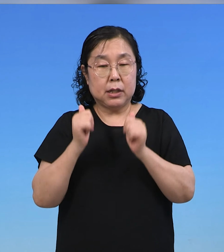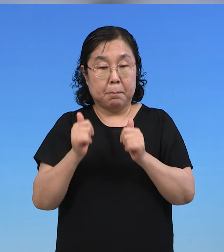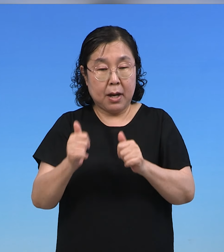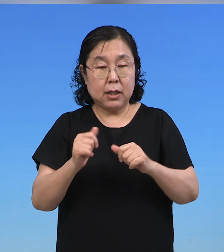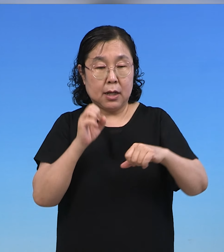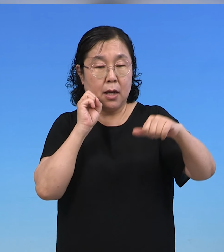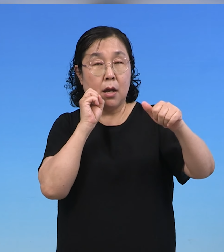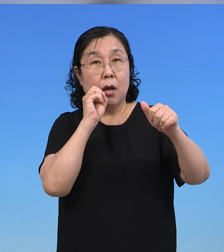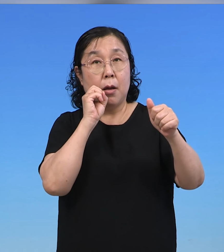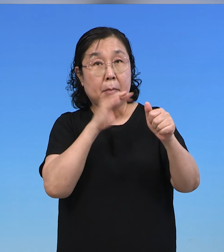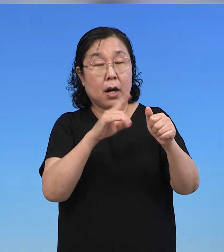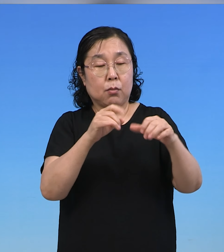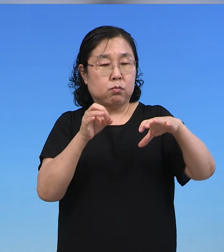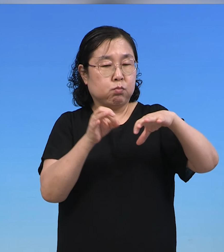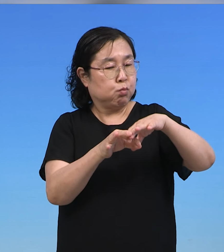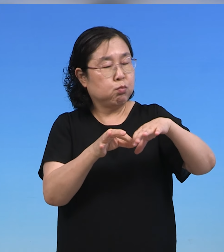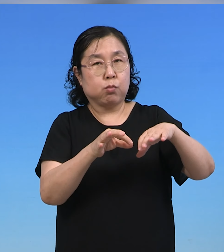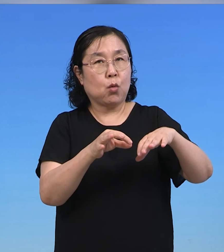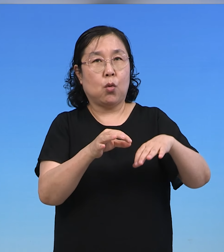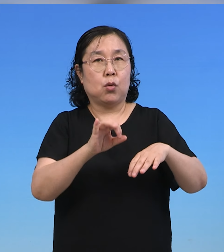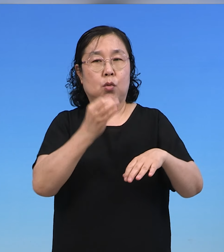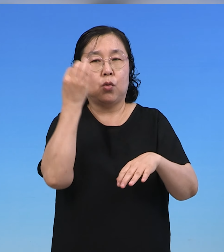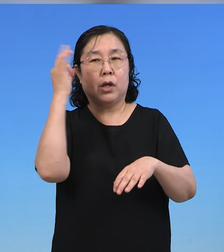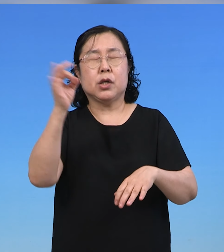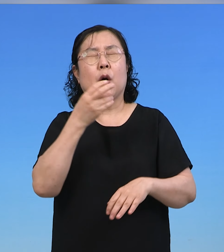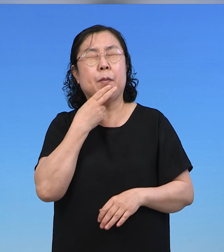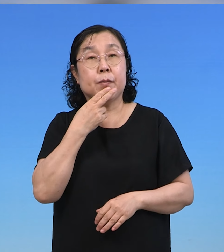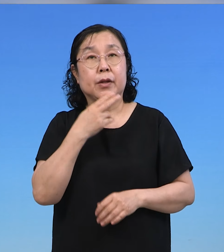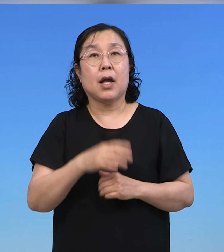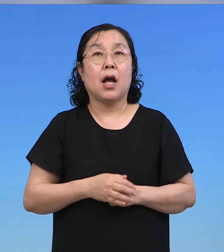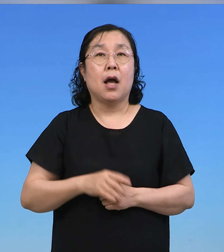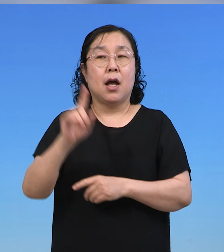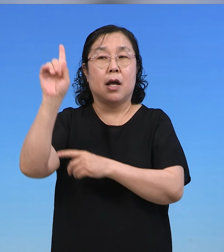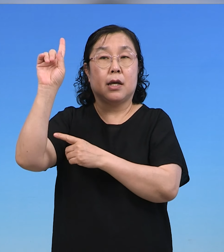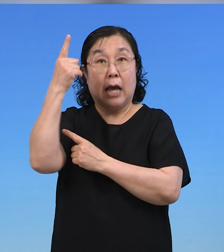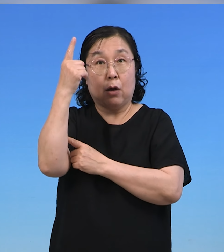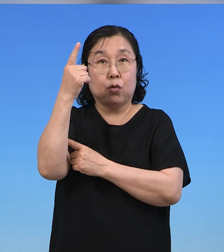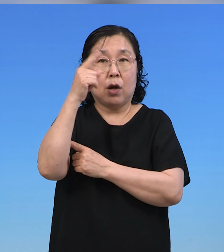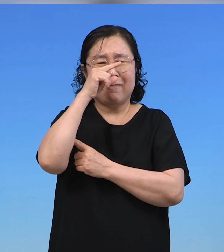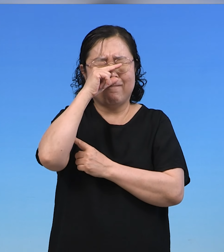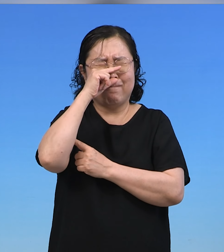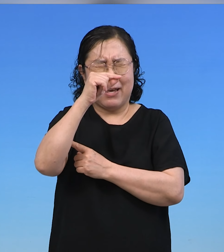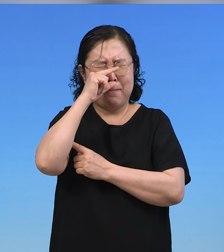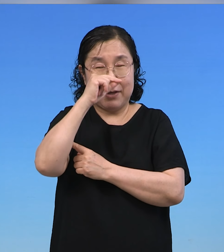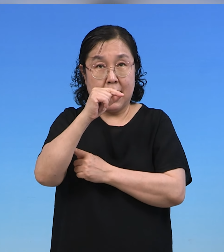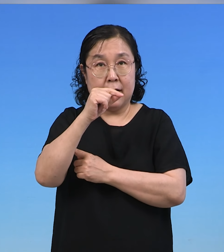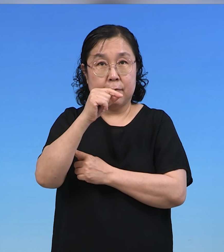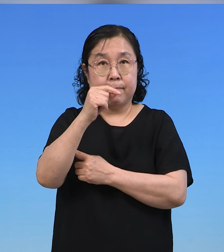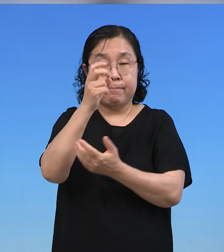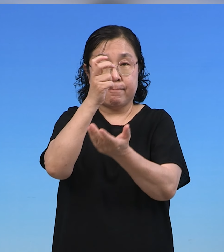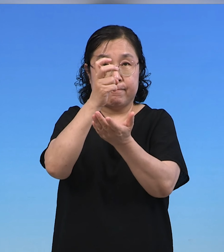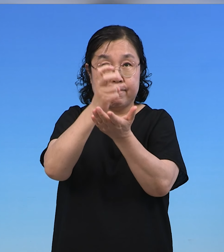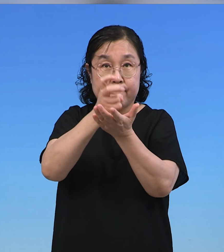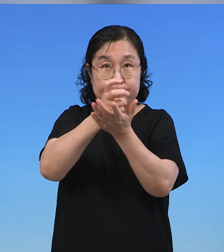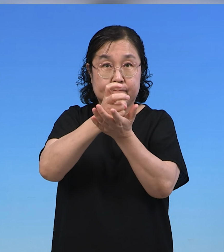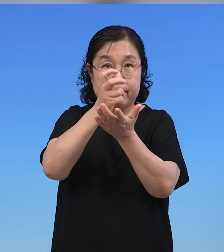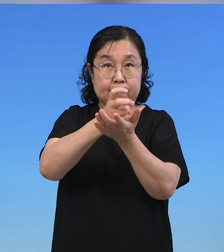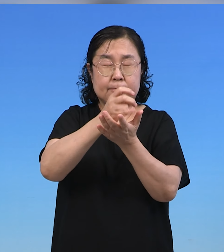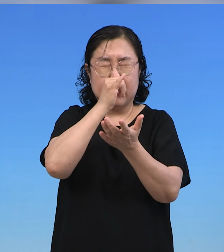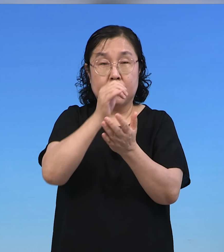역할이에요. 야구 같은 거는 굉장히 섬세한 그 룰을 갖고 있지 않습니까? 그래서 이제 심판이